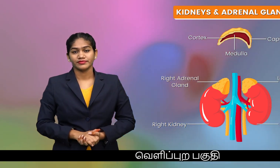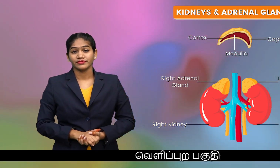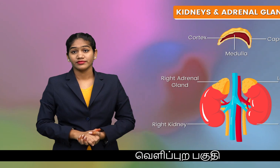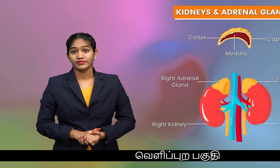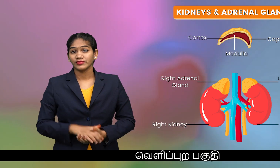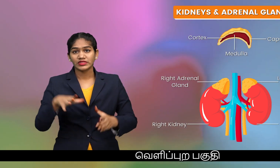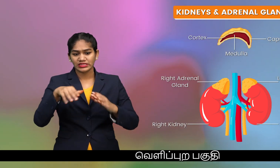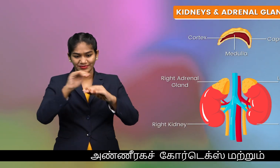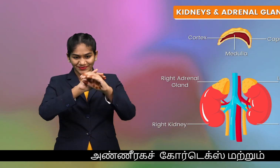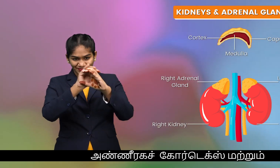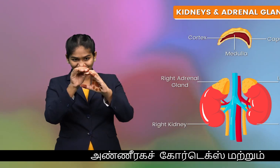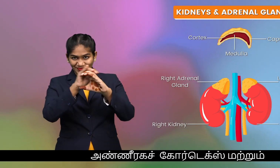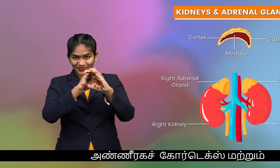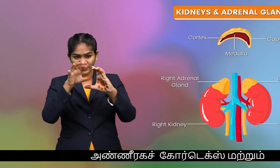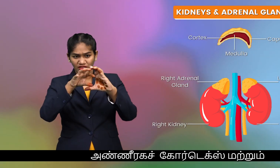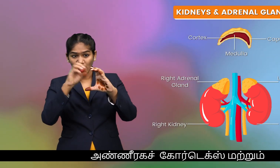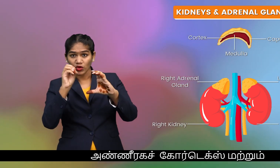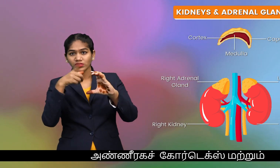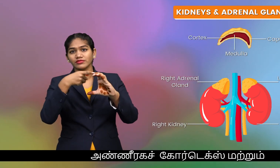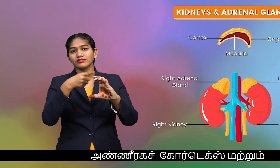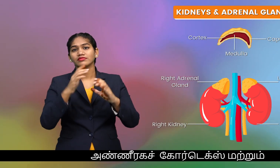வெளிப்புற பகுதி அண்ணீரக கோர்டெக்ஸ் மற்றும்